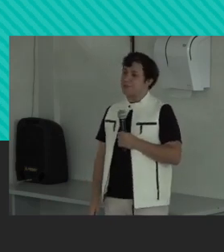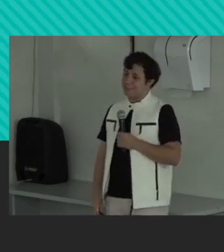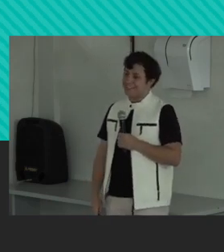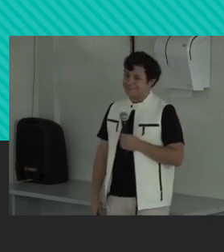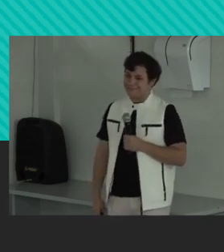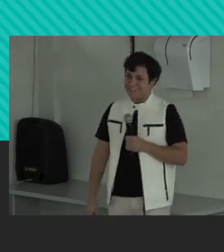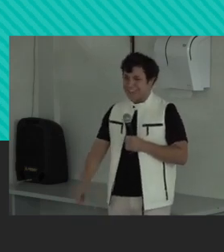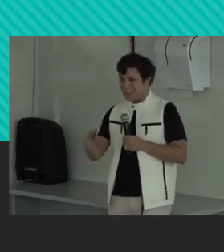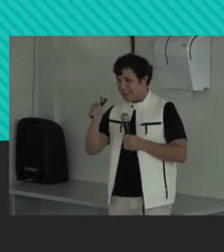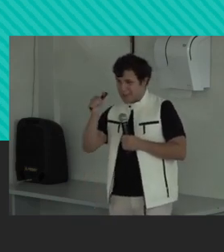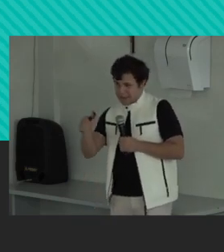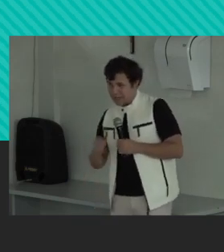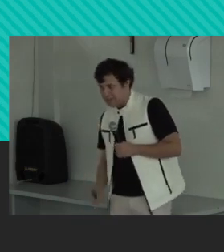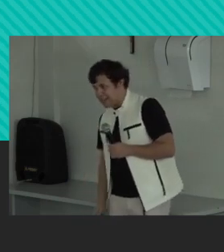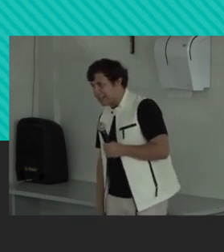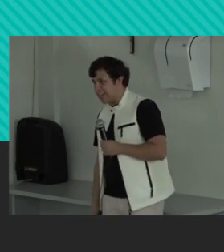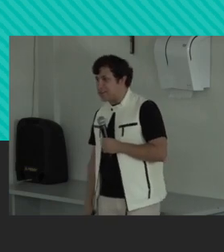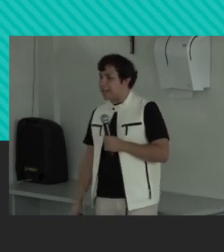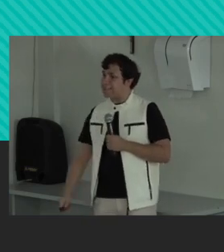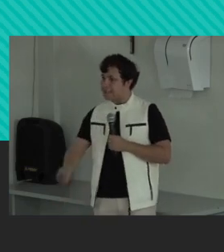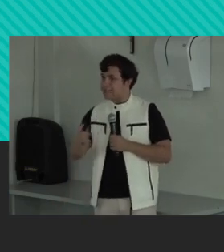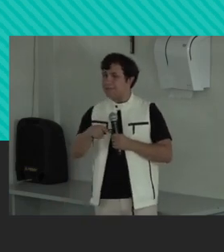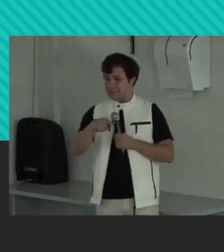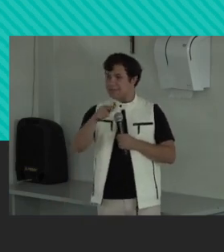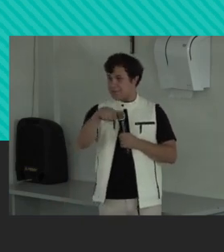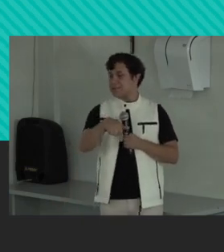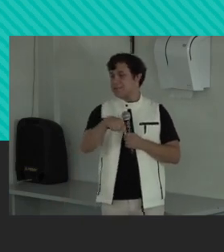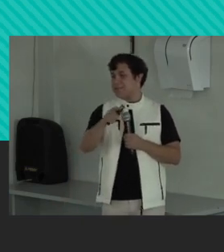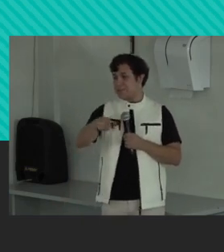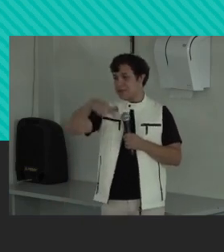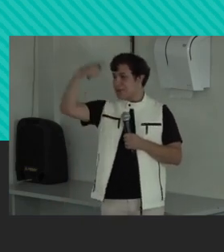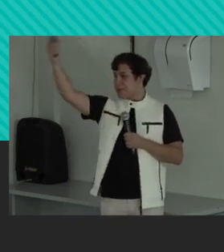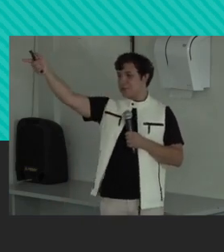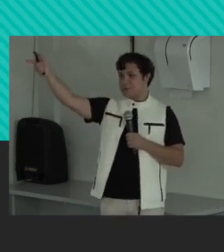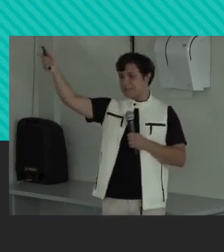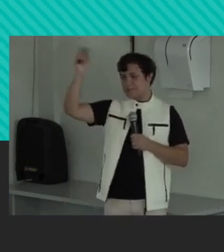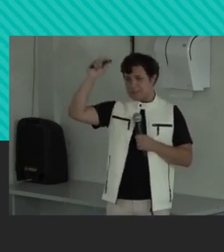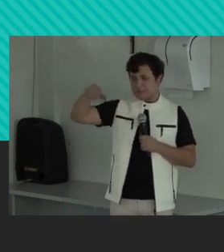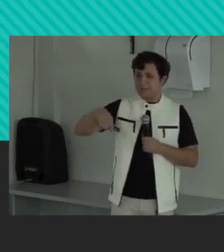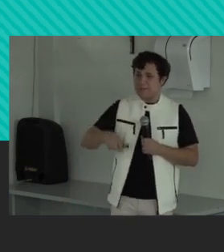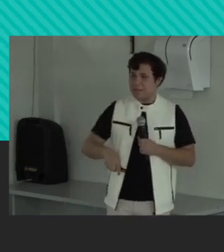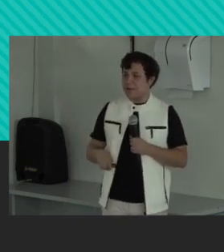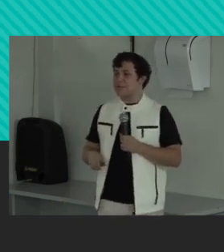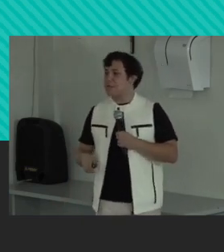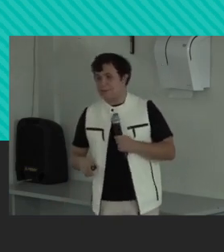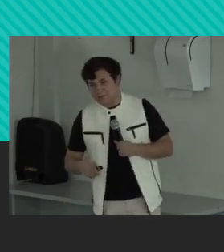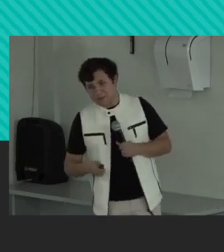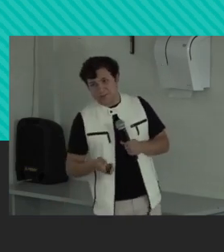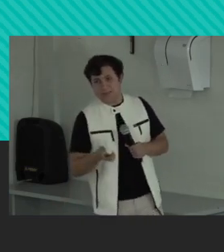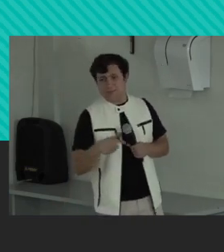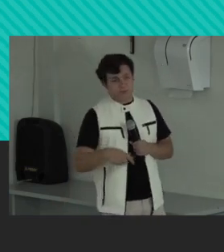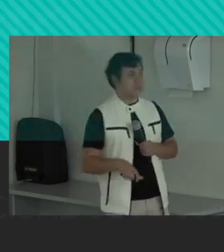Sordas. ¿Okay? Para que lo tengan claro, ya casi estamos en septiembre, 2 meses más, y en México celebramos también las personas